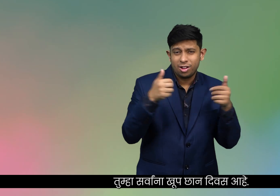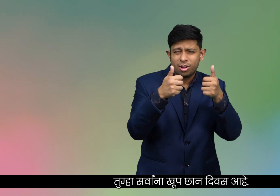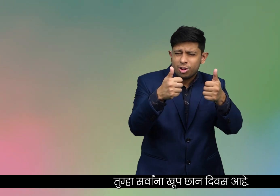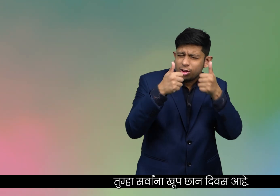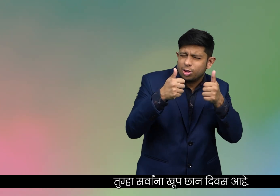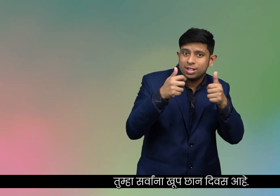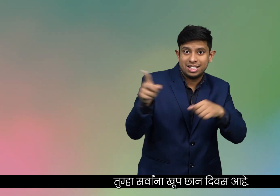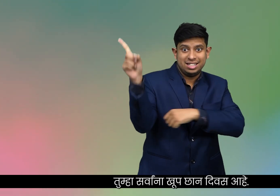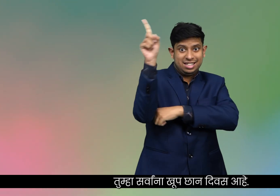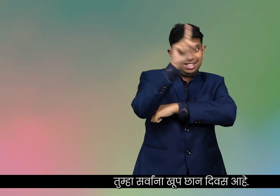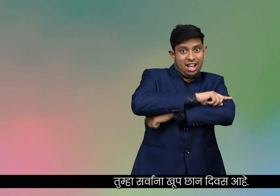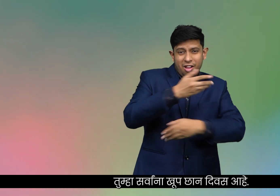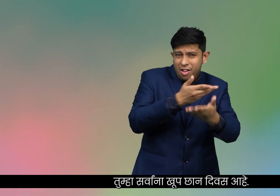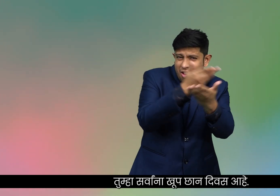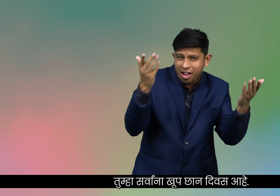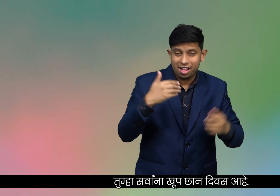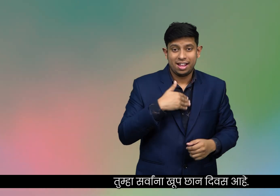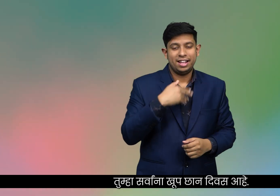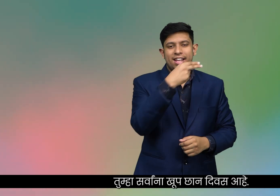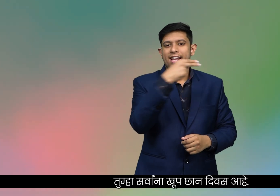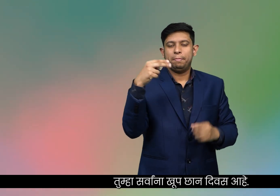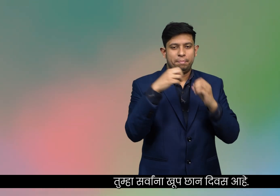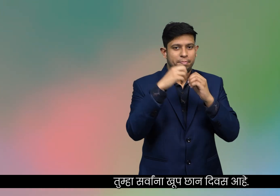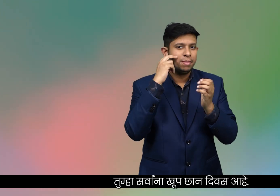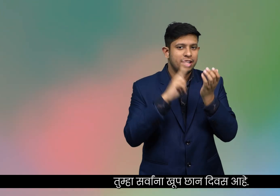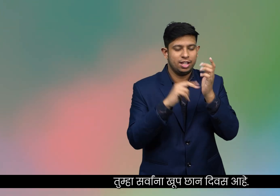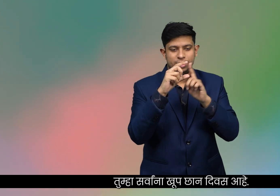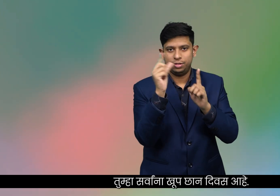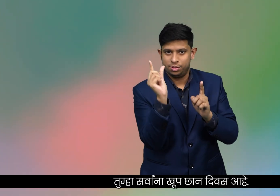नमस्कार. तुम्हा सर्वांना खूप छान दिवस आहे.